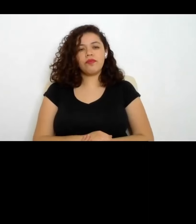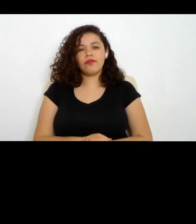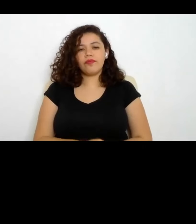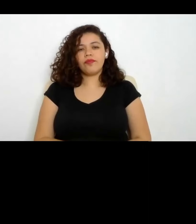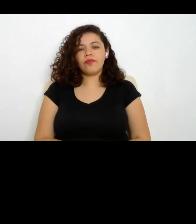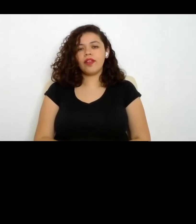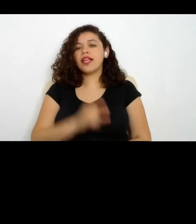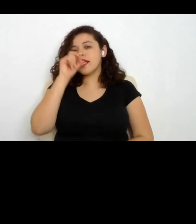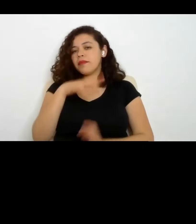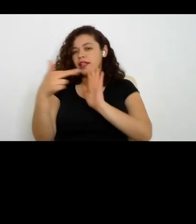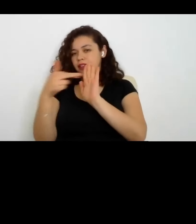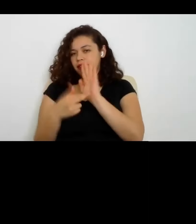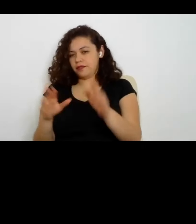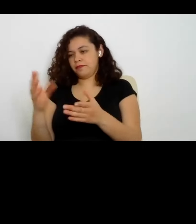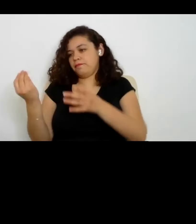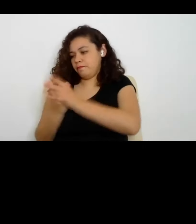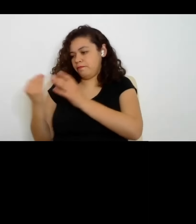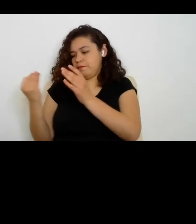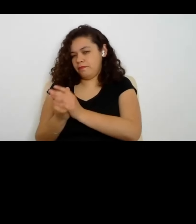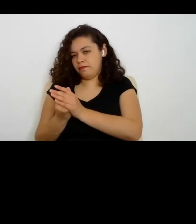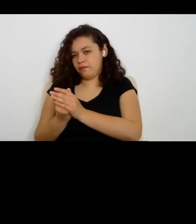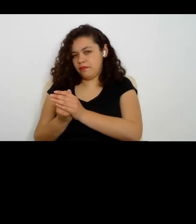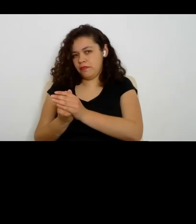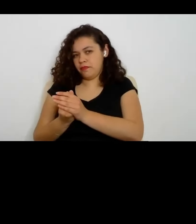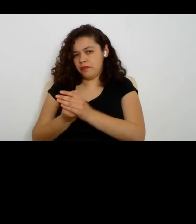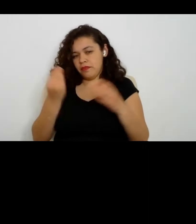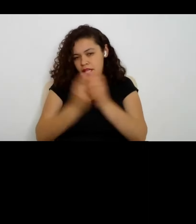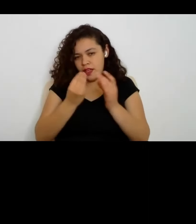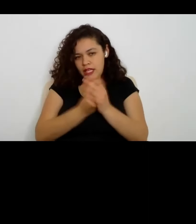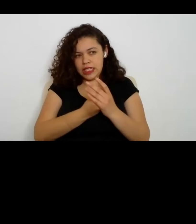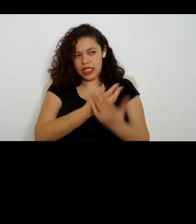contemplar cláusulas de privacidad y confidencialidad en los contratos con terceros.